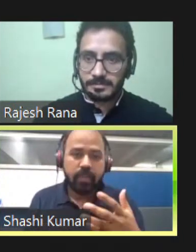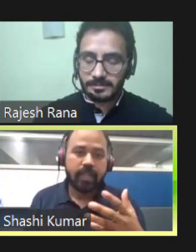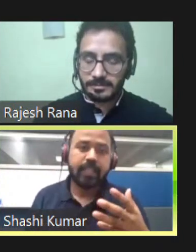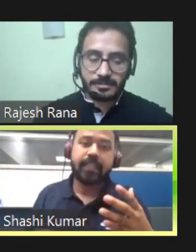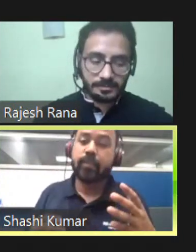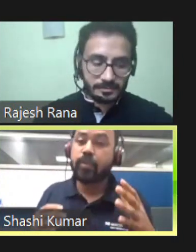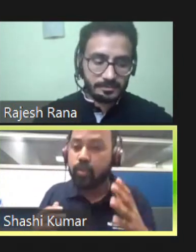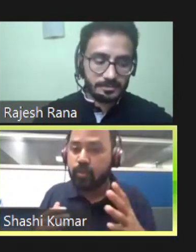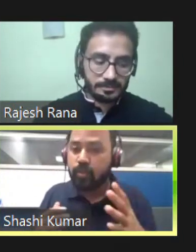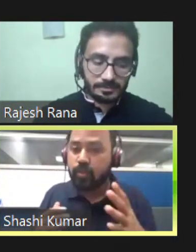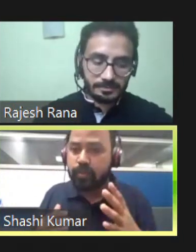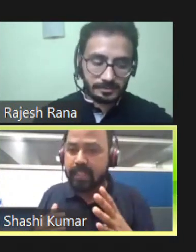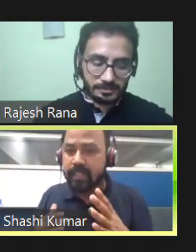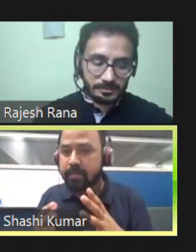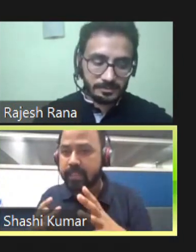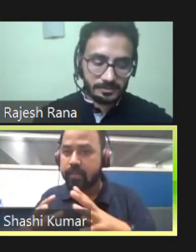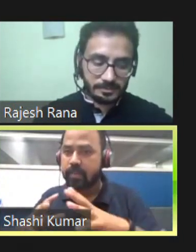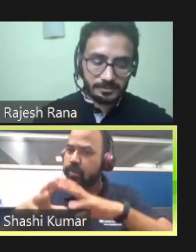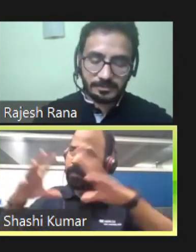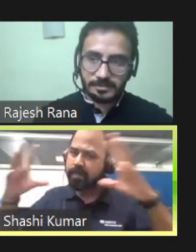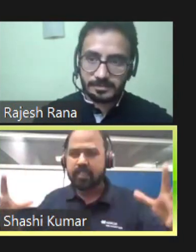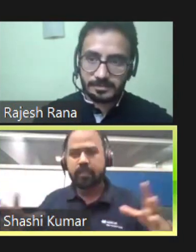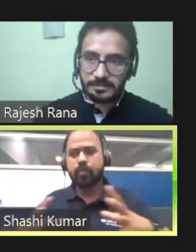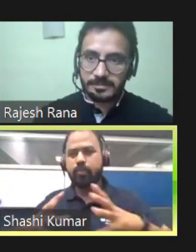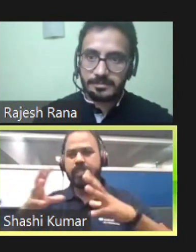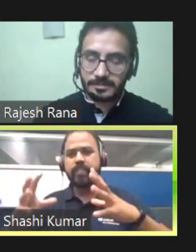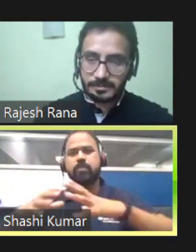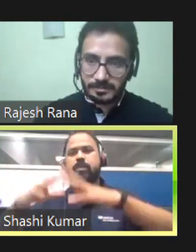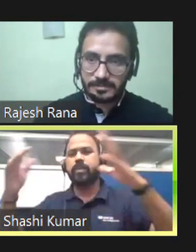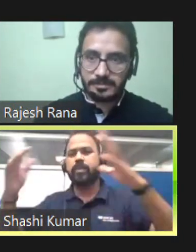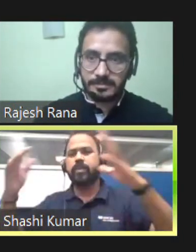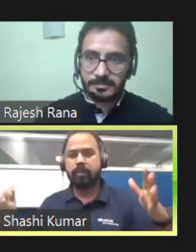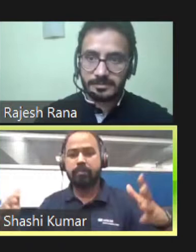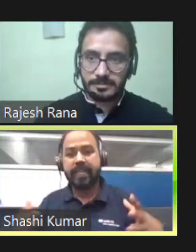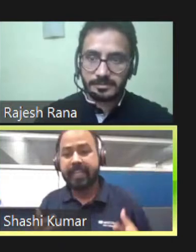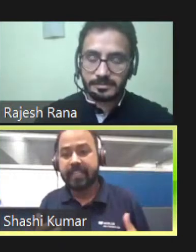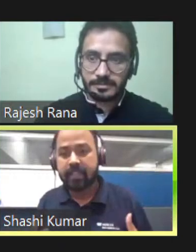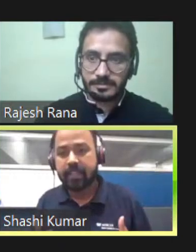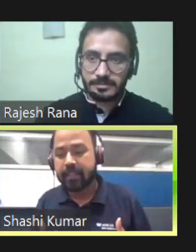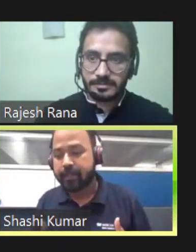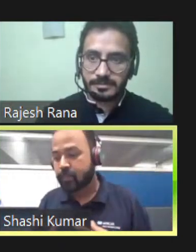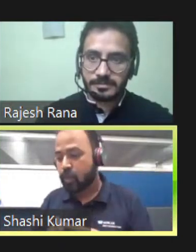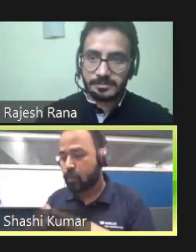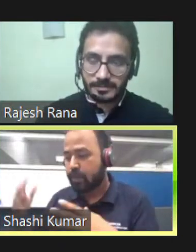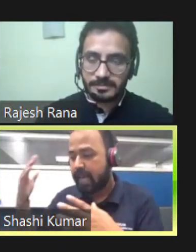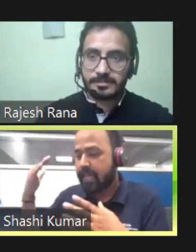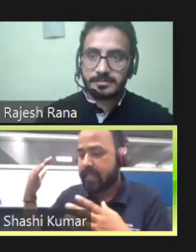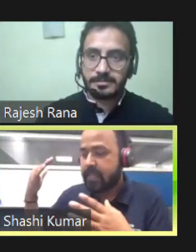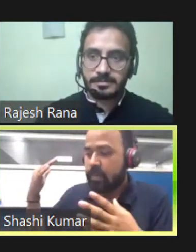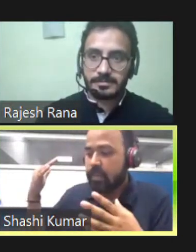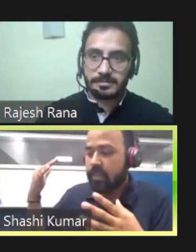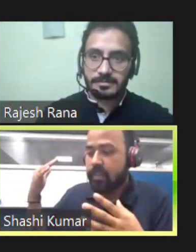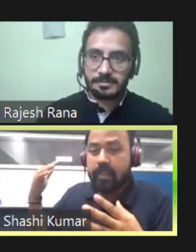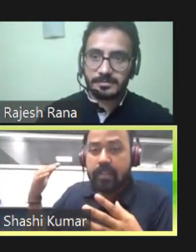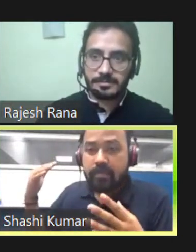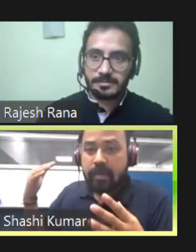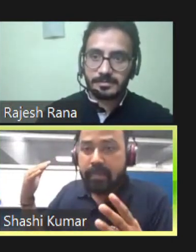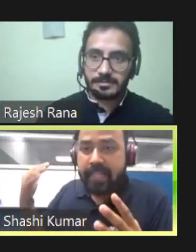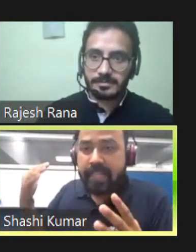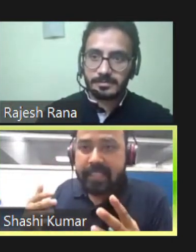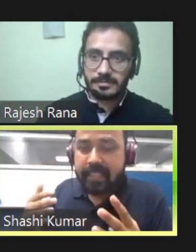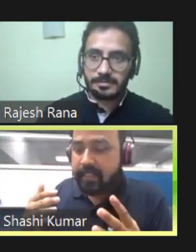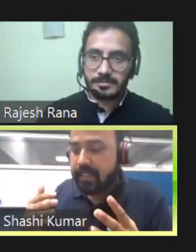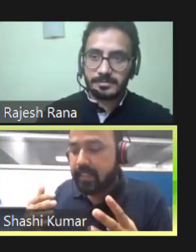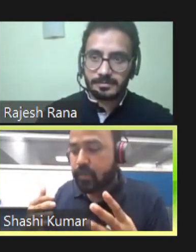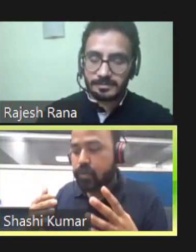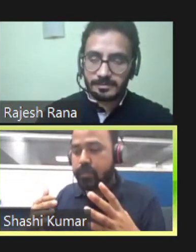मैं बताऊंगा कैसे. सो जूम सेशन आपने देखा होगा, तो कंपनीज में जूम सेशन बहुत होते हैं जब हम मीटिंग्स करते हैं. तो पहले क्या होता था, जब हम